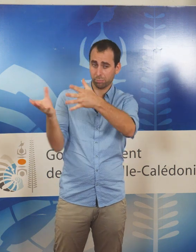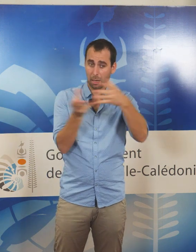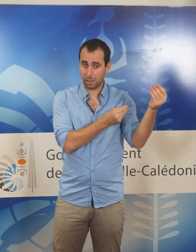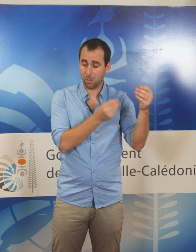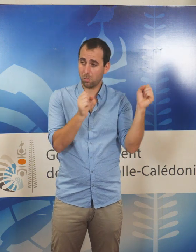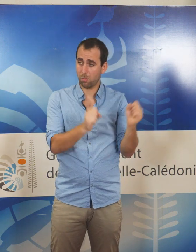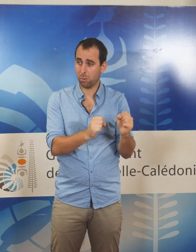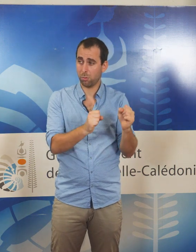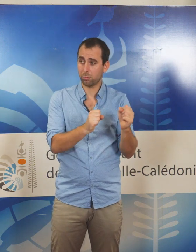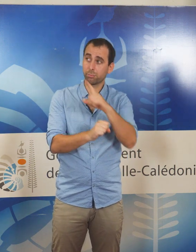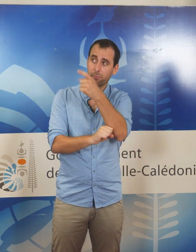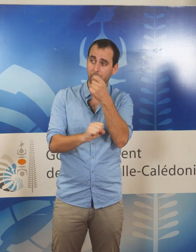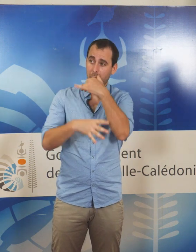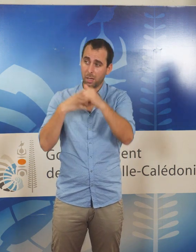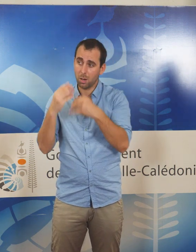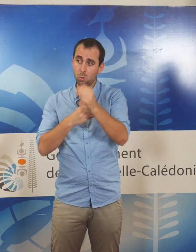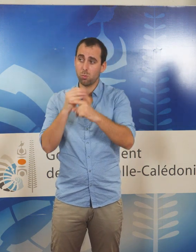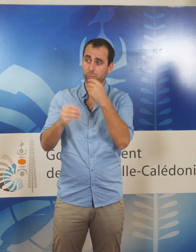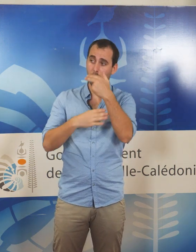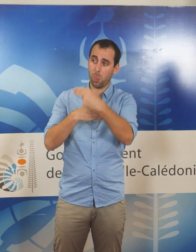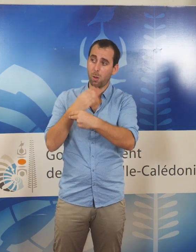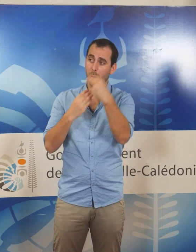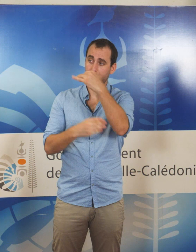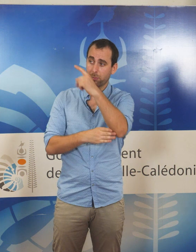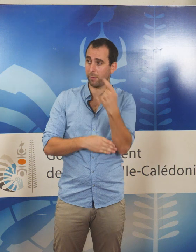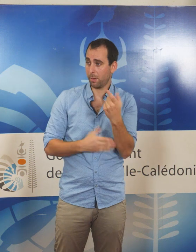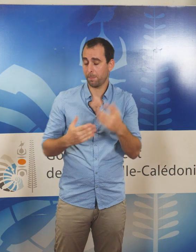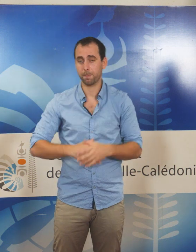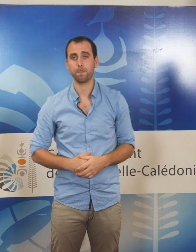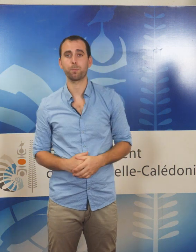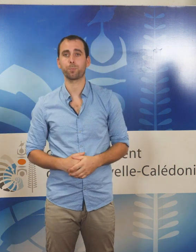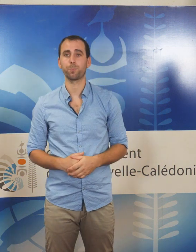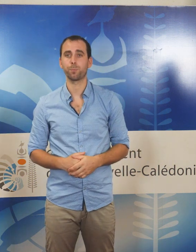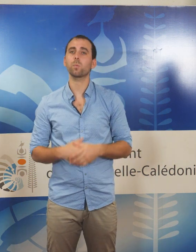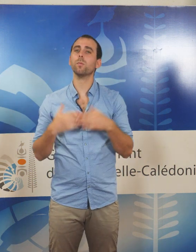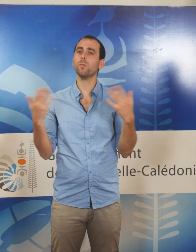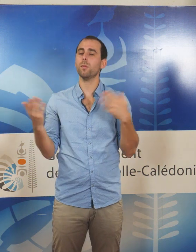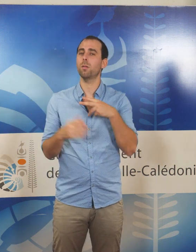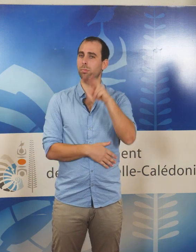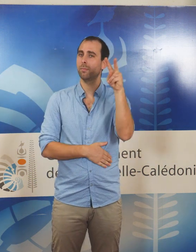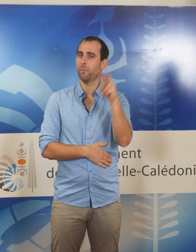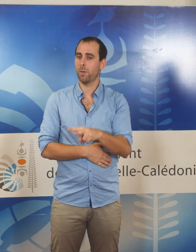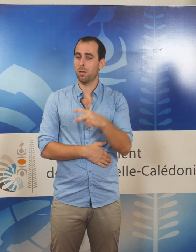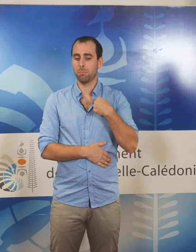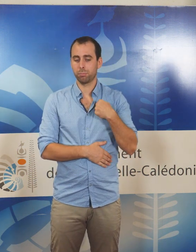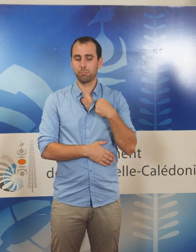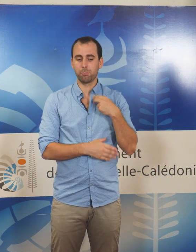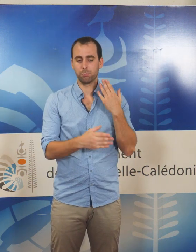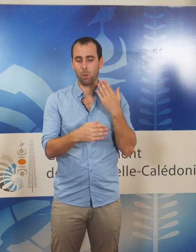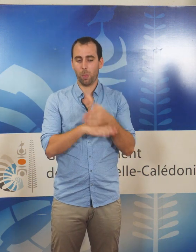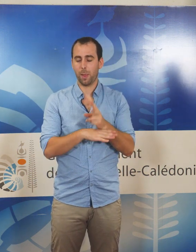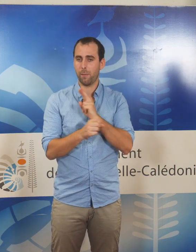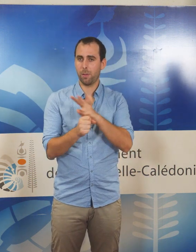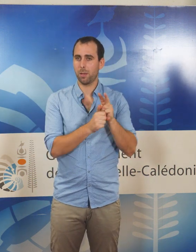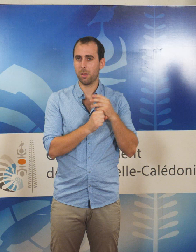venir des îles ou bien du Nord. Donc je vous confirme que les visites de rentrée que nous faisons à la fois cette semaine et la semaine